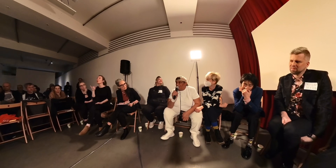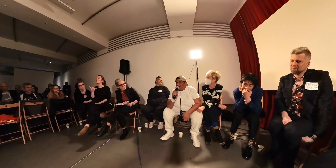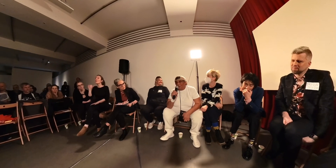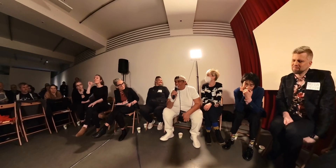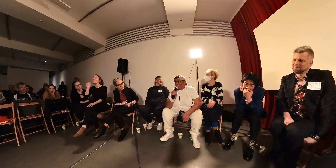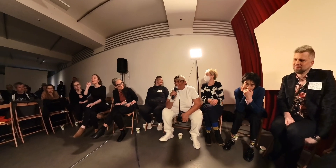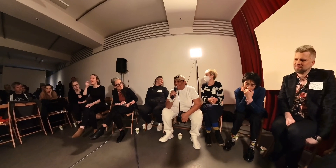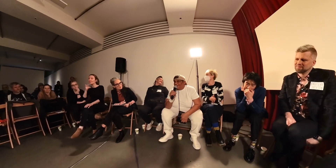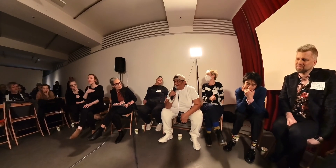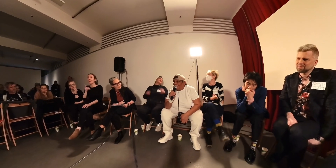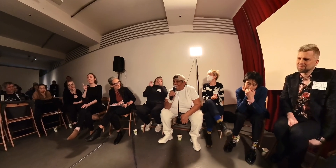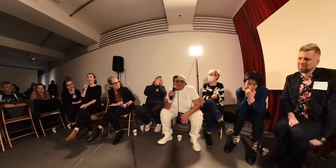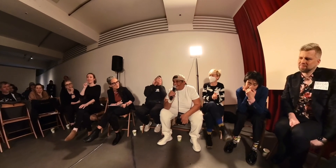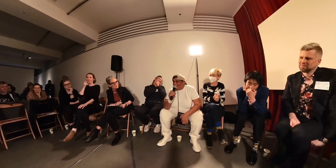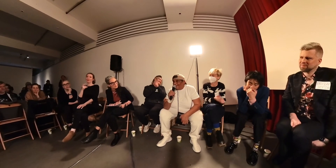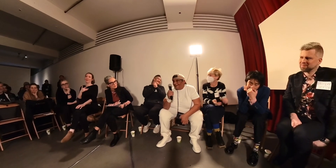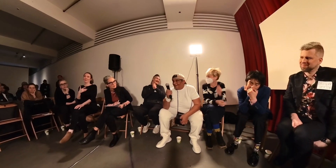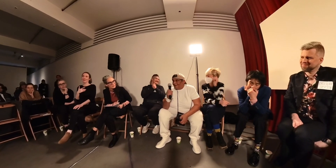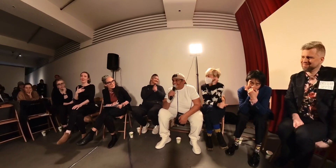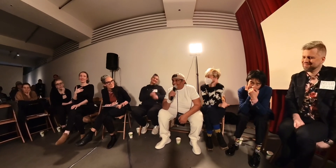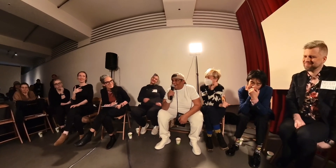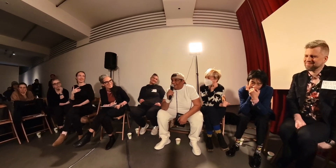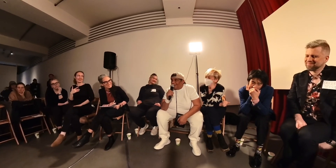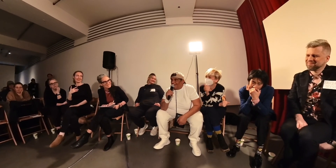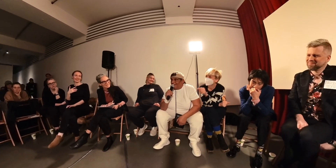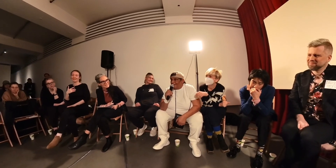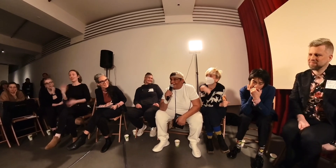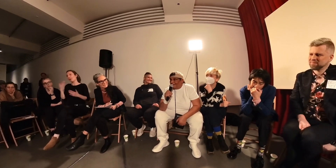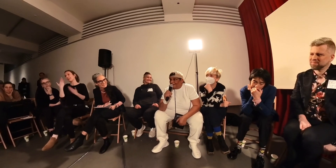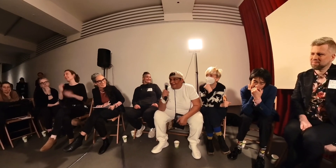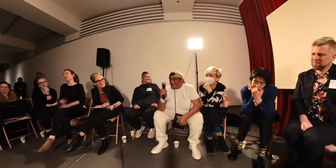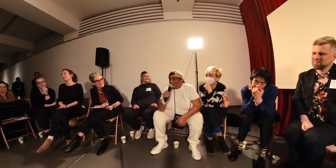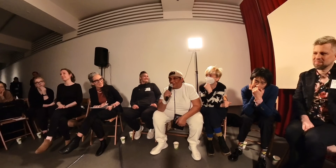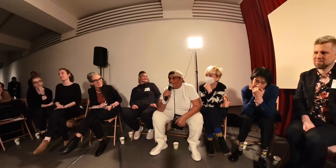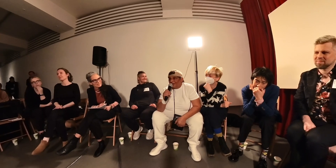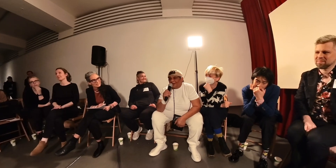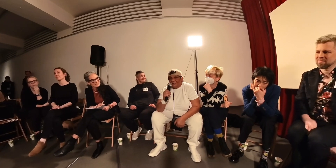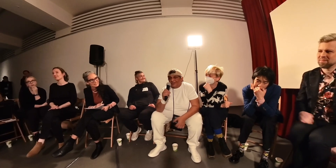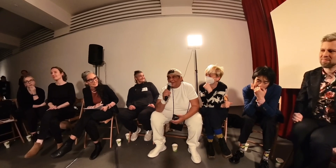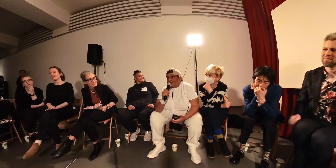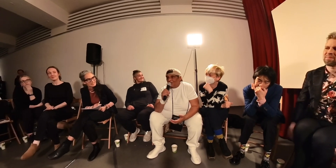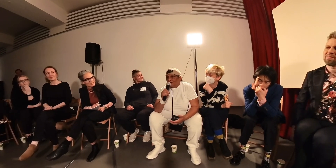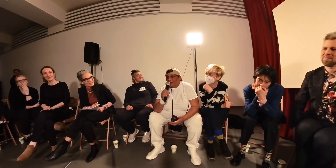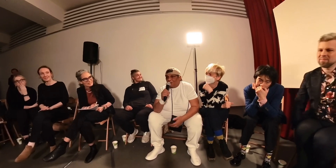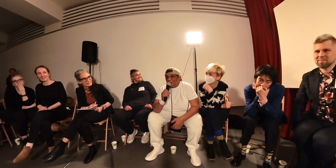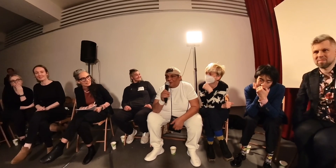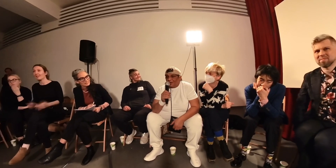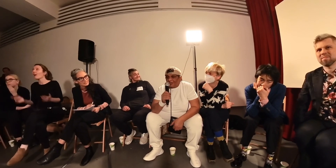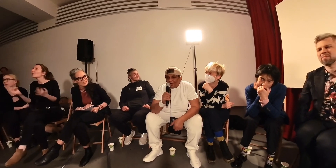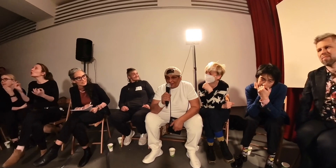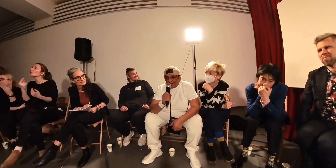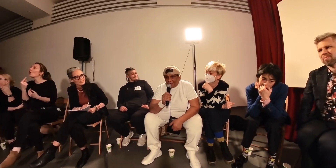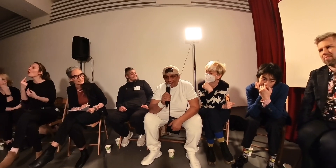nevšímají. Proto je to na nic. Tak asi takhle. Na to nedá se nic jako říct,